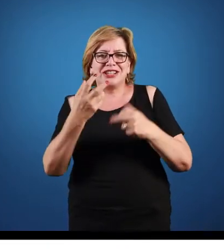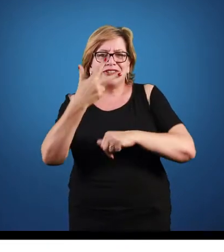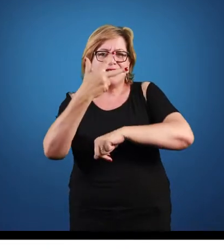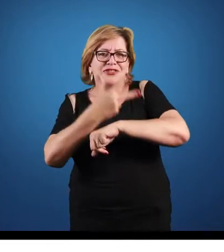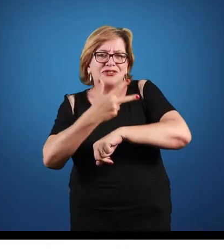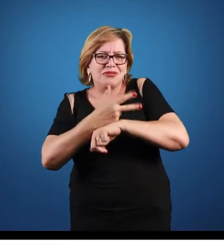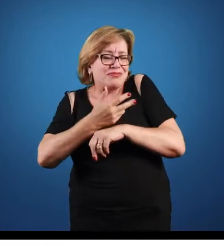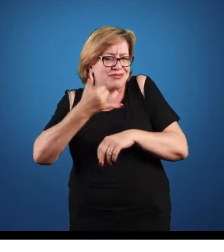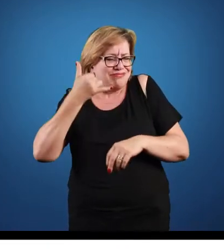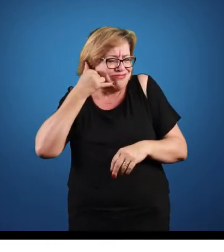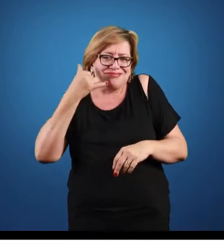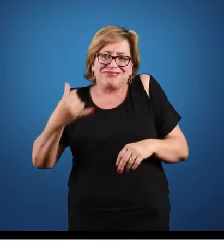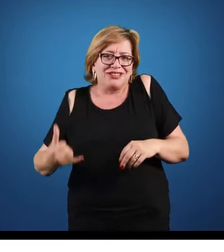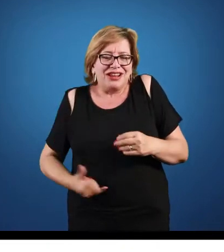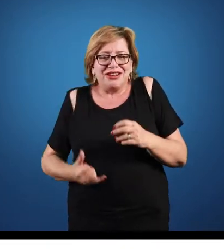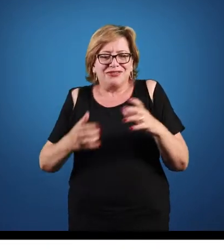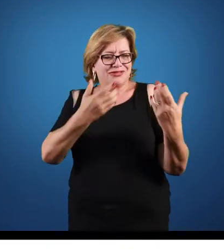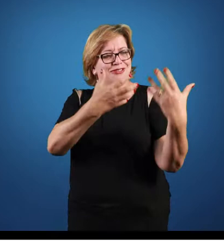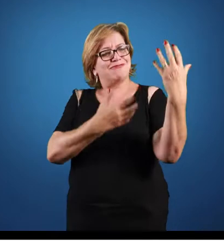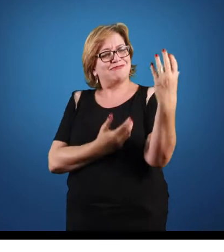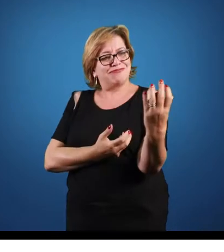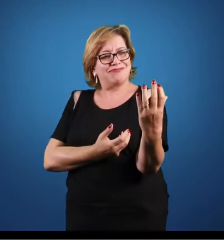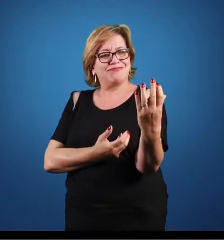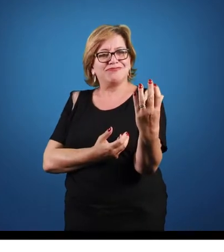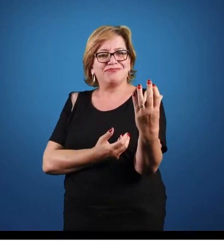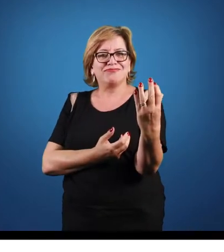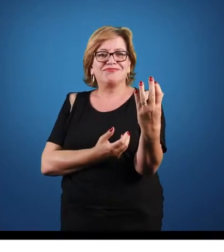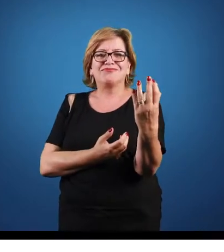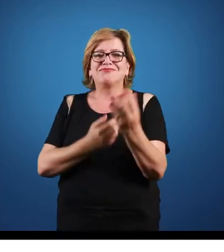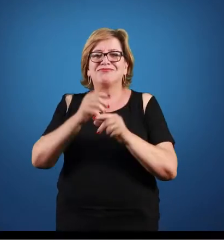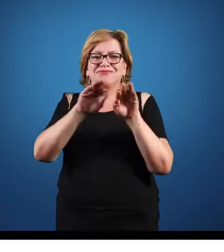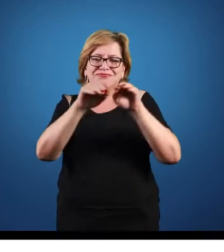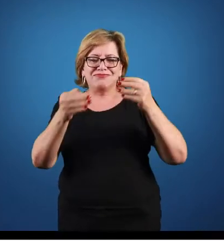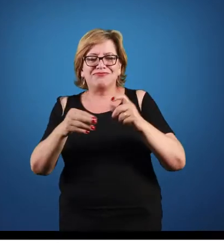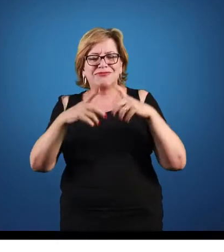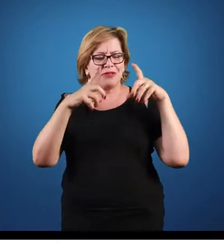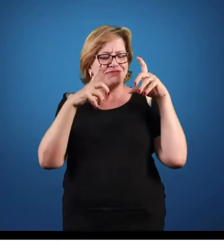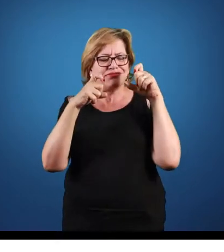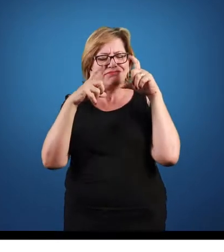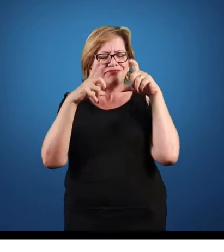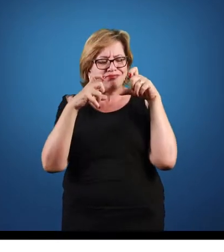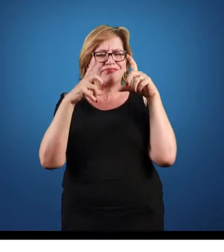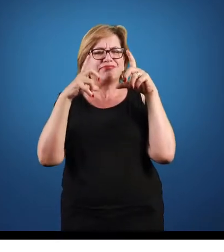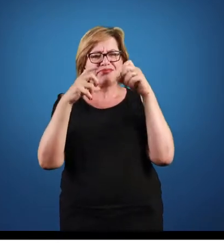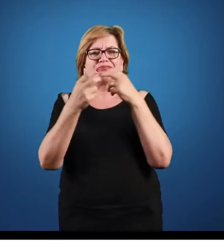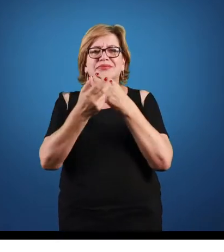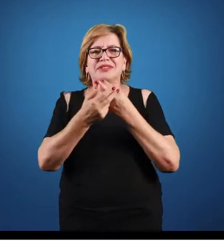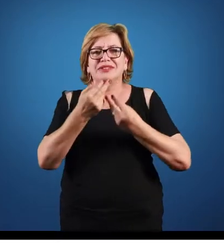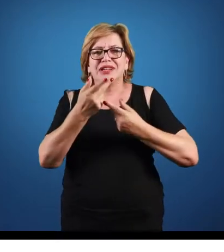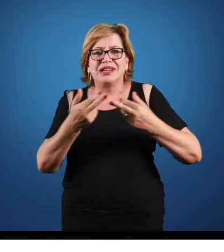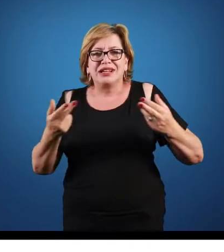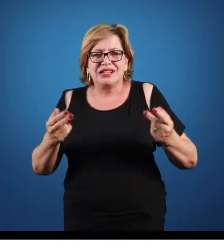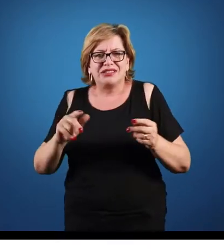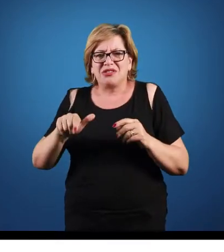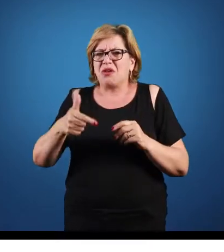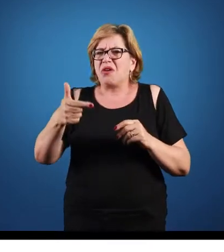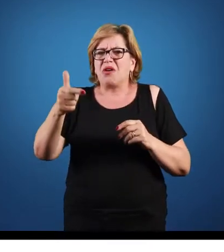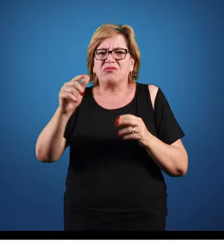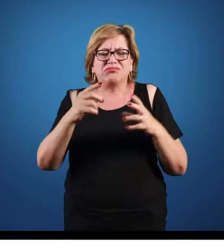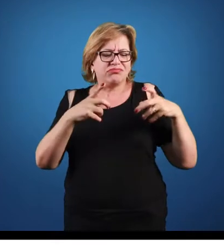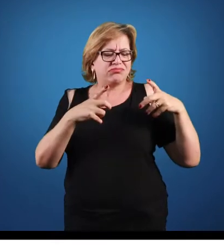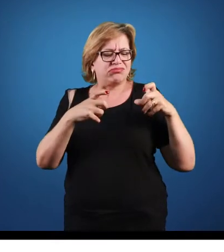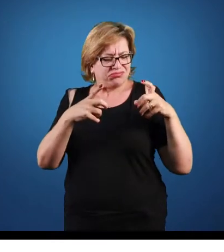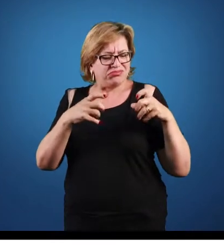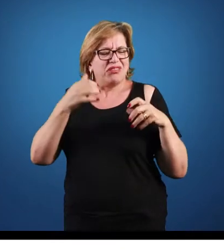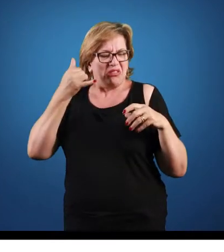filme com o celular nem se você coloca celulares e mudada da mesa e você vai tirar fotos pode ser inclusive com outro celular você